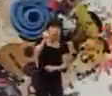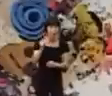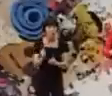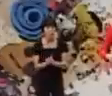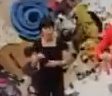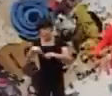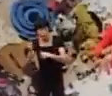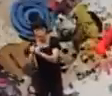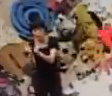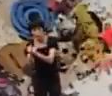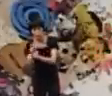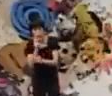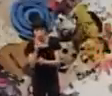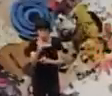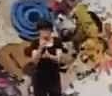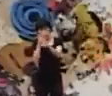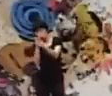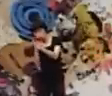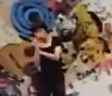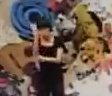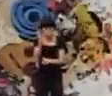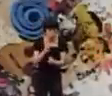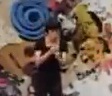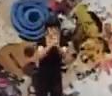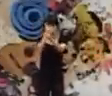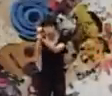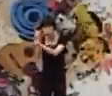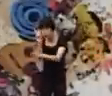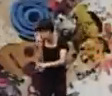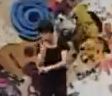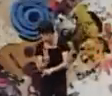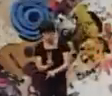有啲朋友咧喺度玩緊射出，